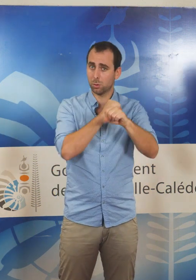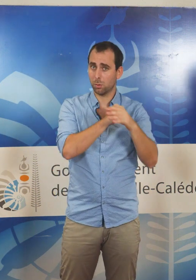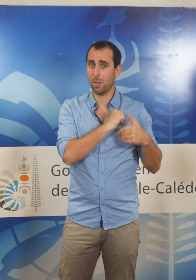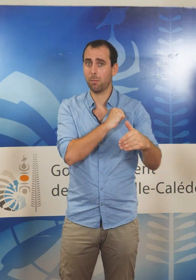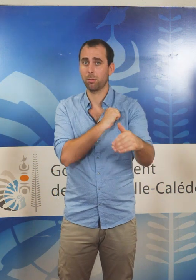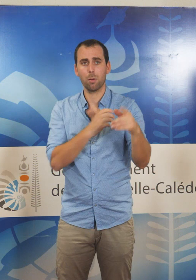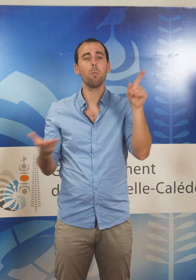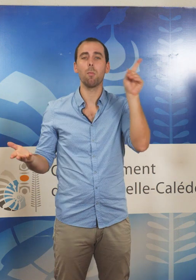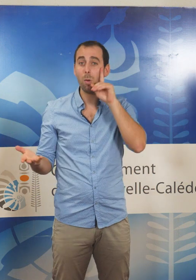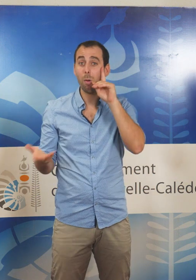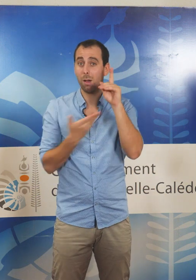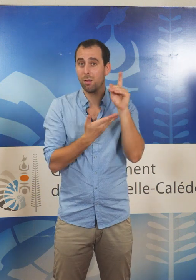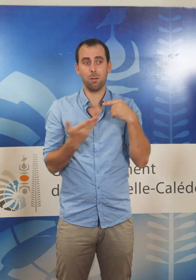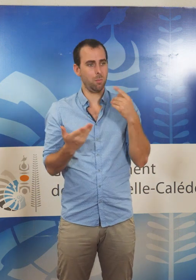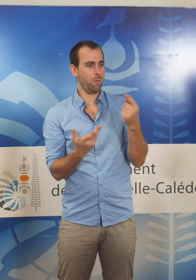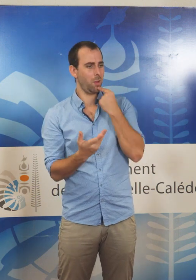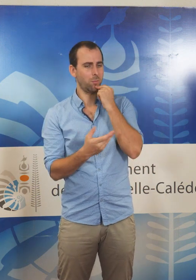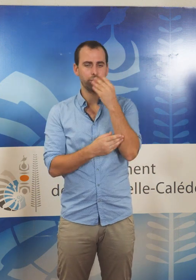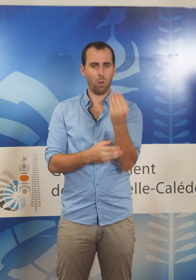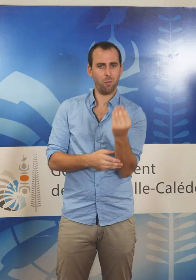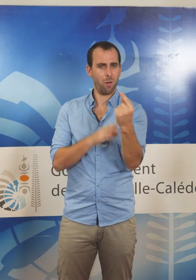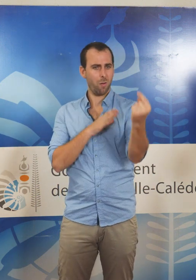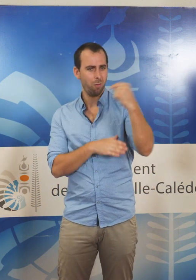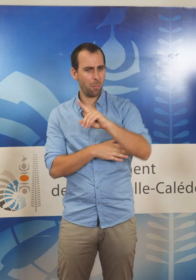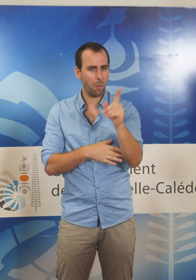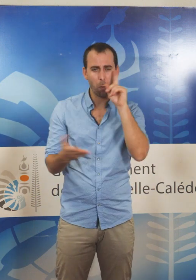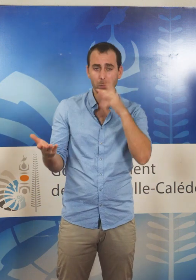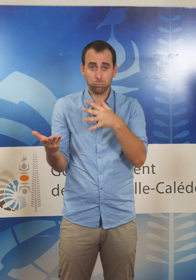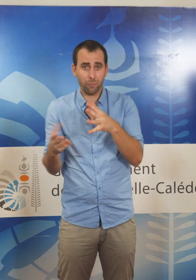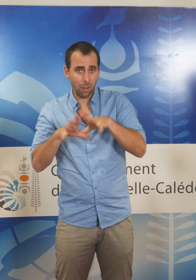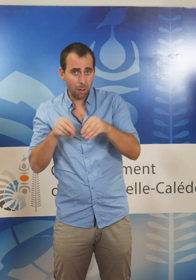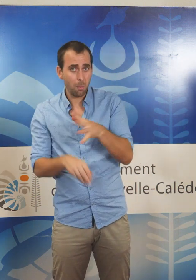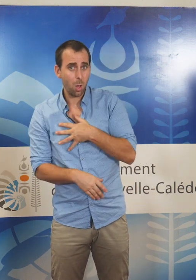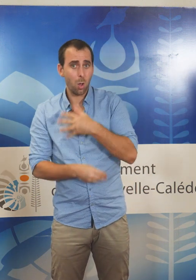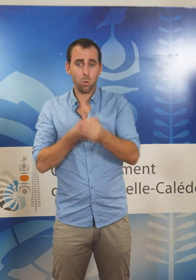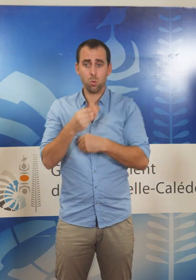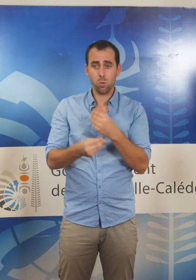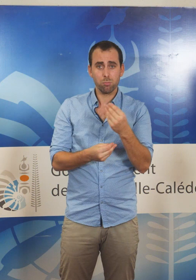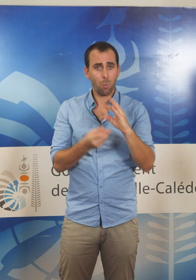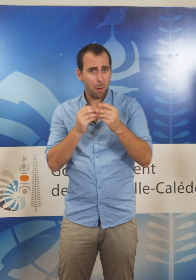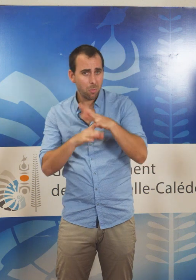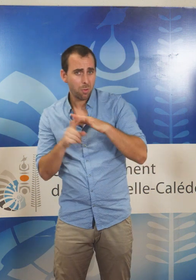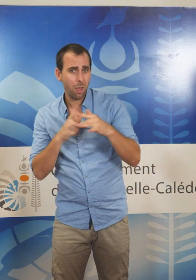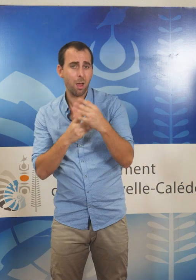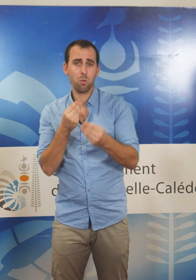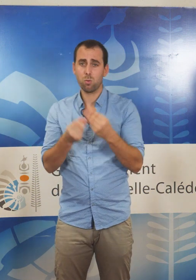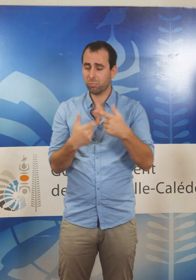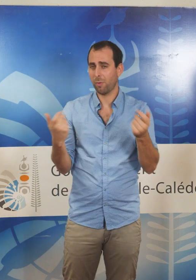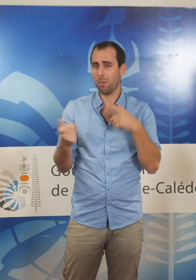de la famille ? Est-ce qu'il y a un problème social ou autre pour que nos équipes puissent se mobiliser en conséquence ?